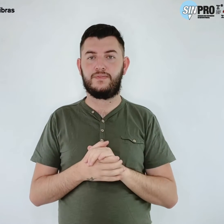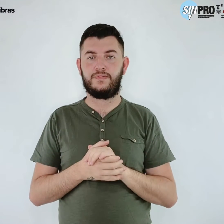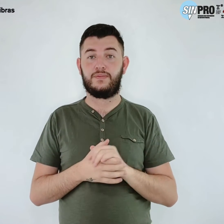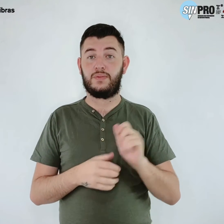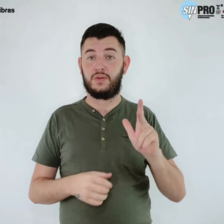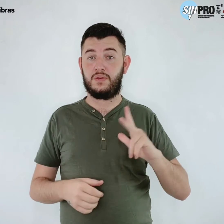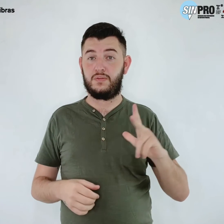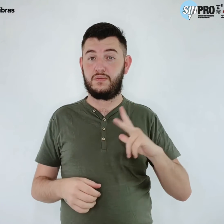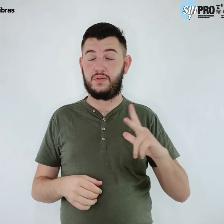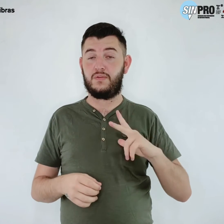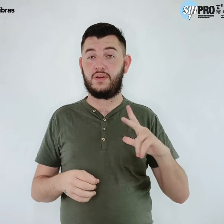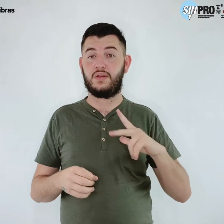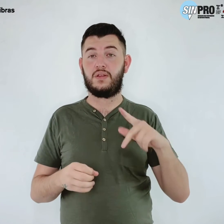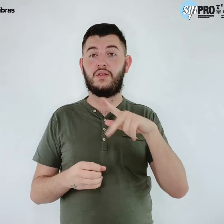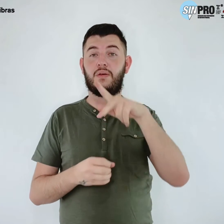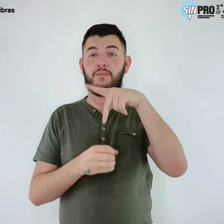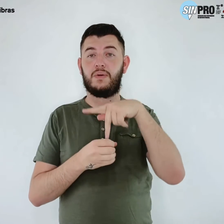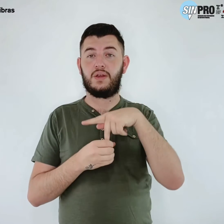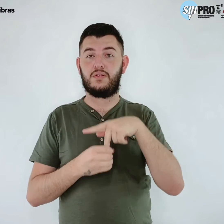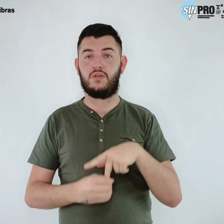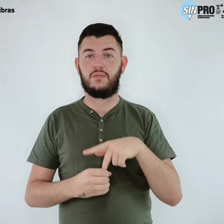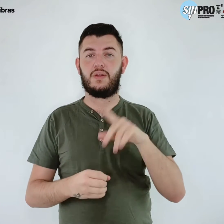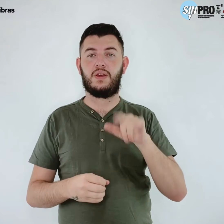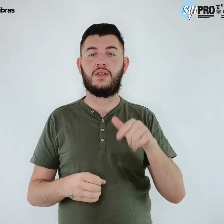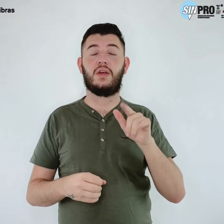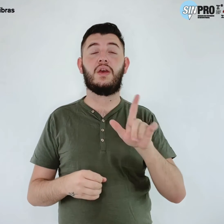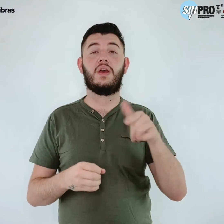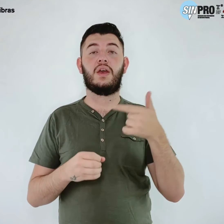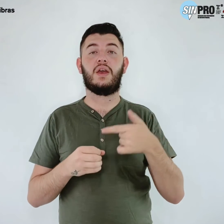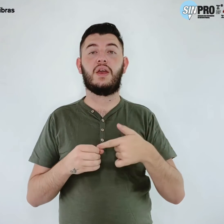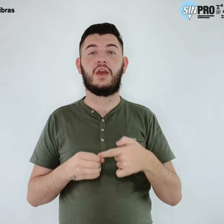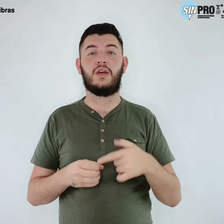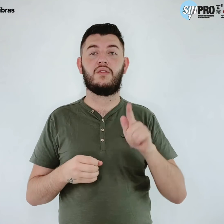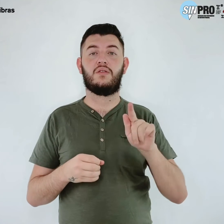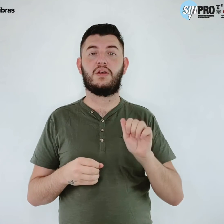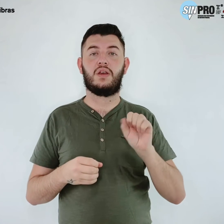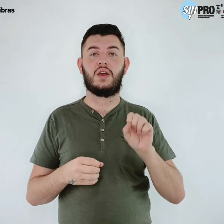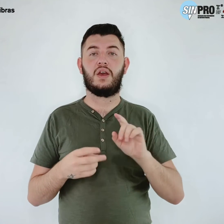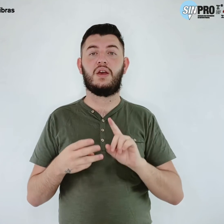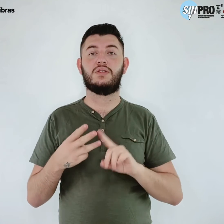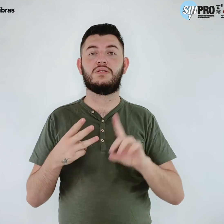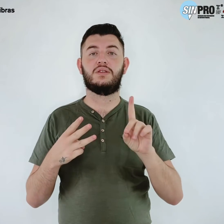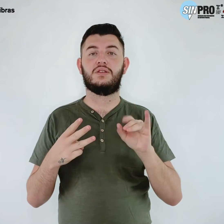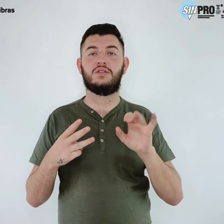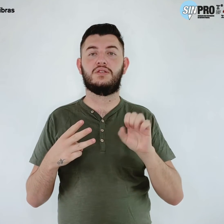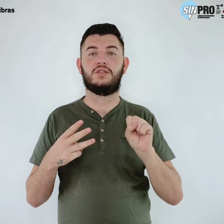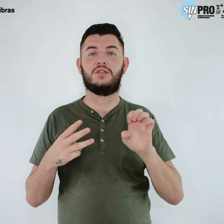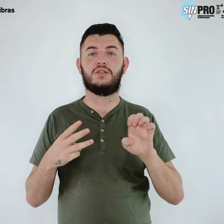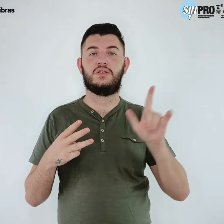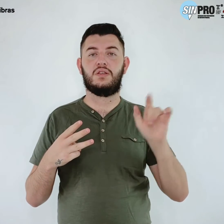Simpro-DF. Privatização da Petrobras é gasolina, gás de cozinha e